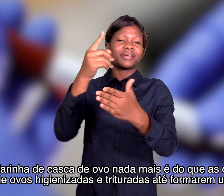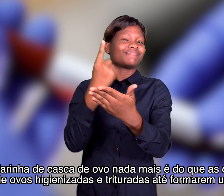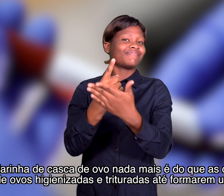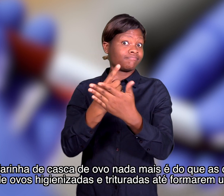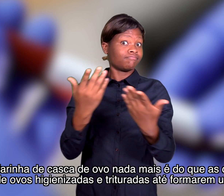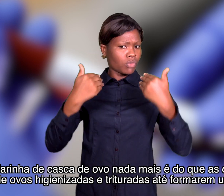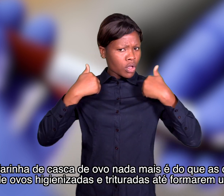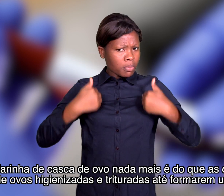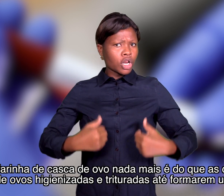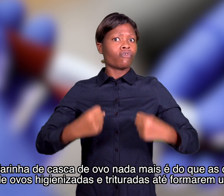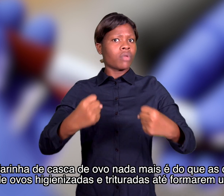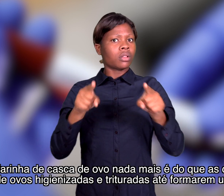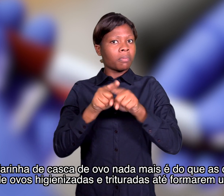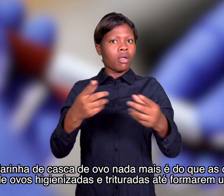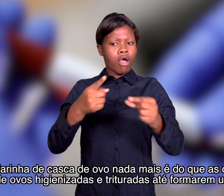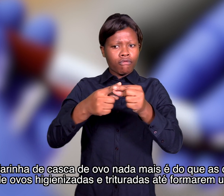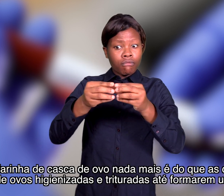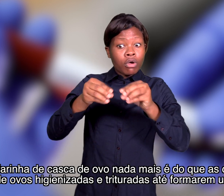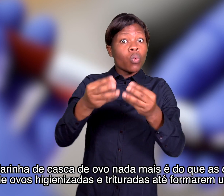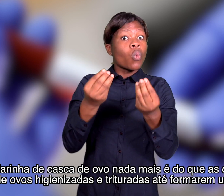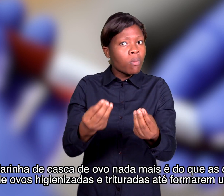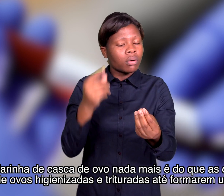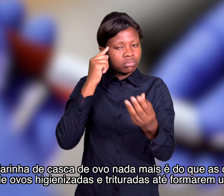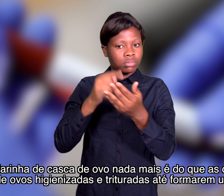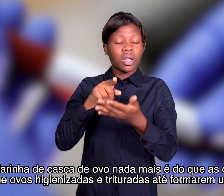higienizados e trituradas até formarem um pó.